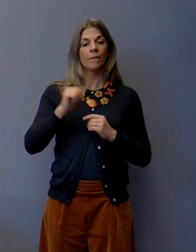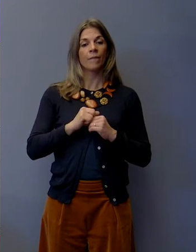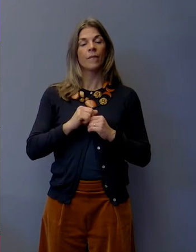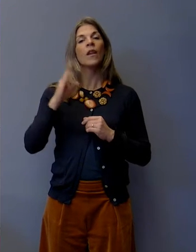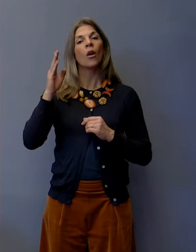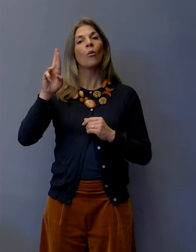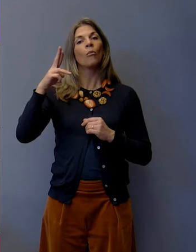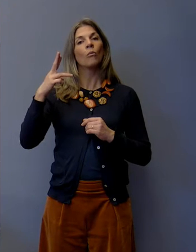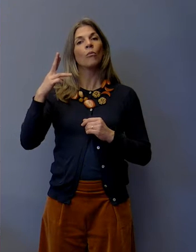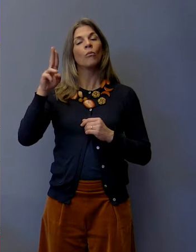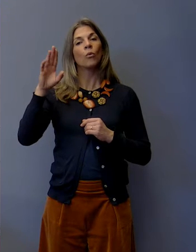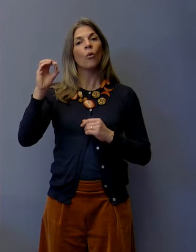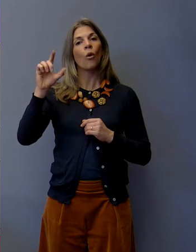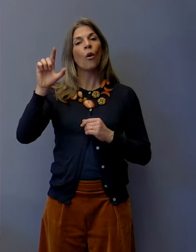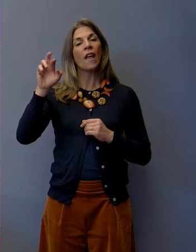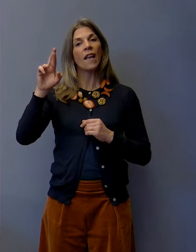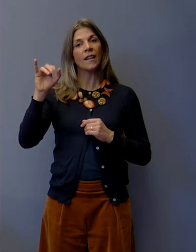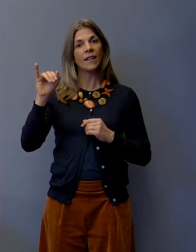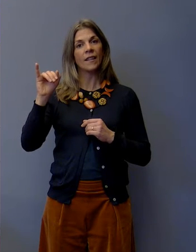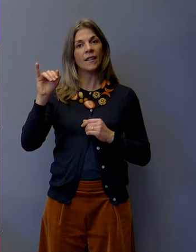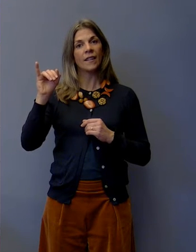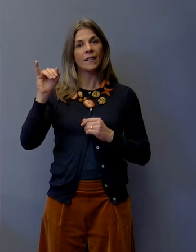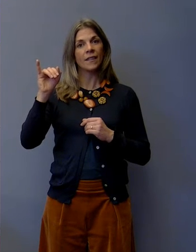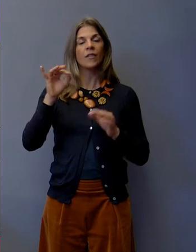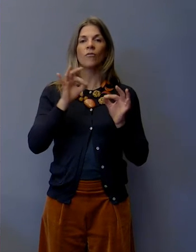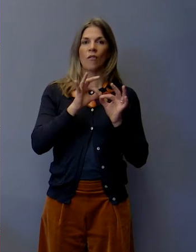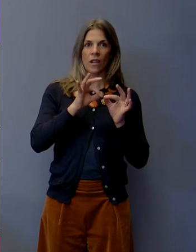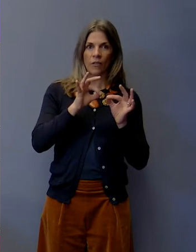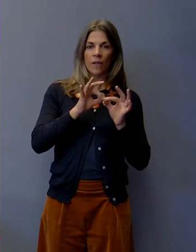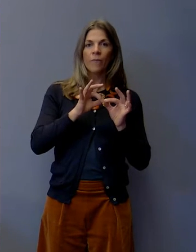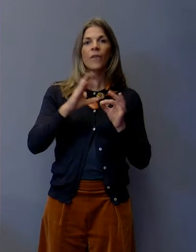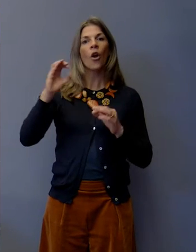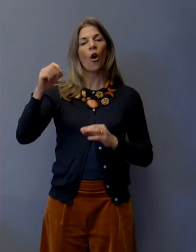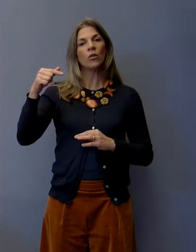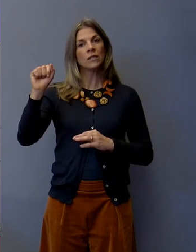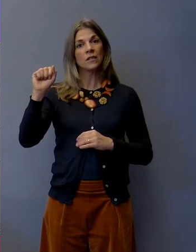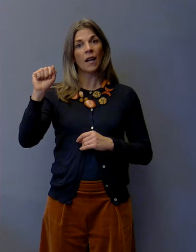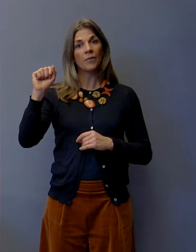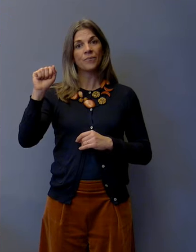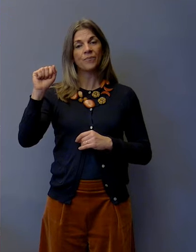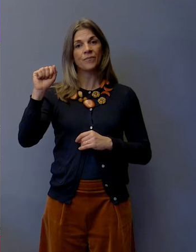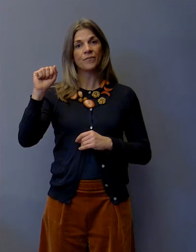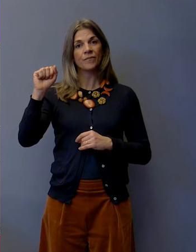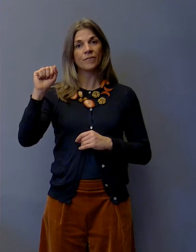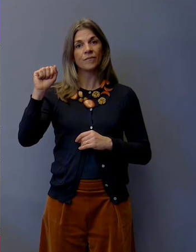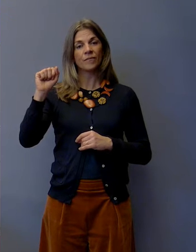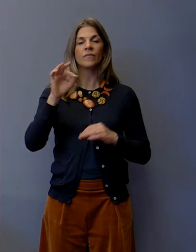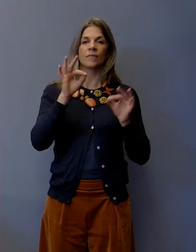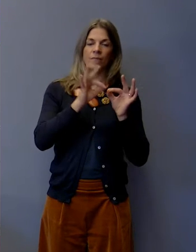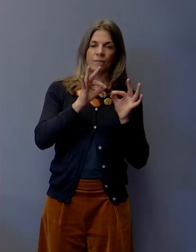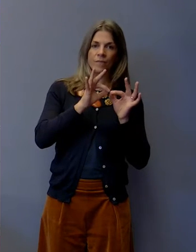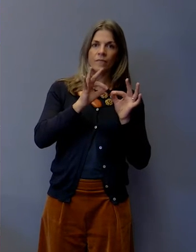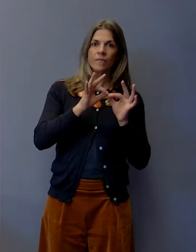consigliere consigliera bruccoleri consigliere costa favorevole